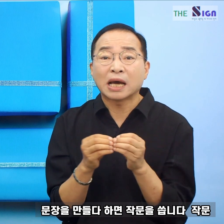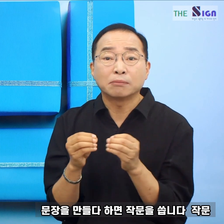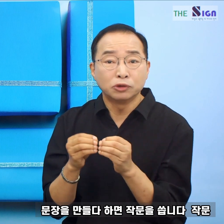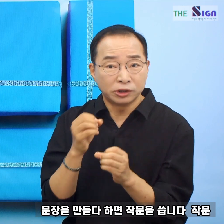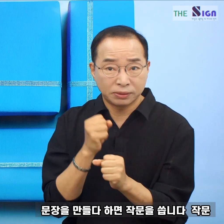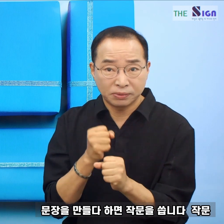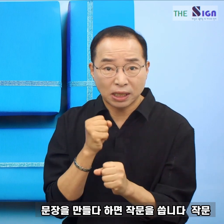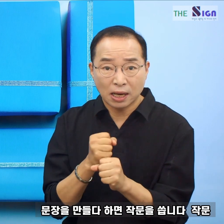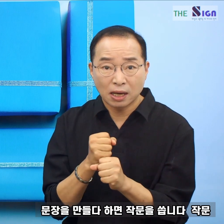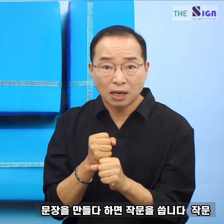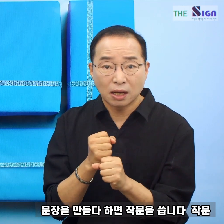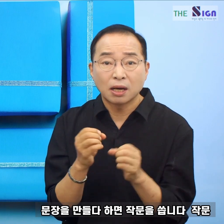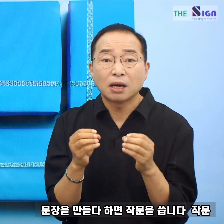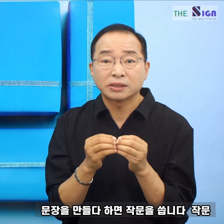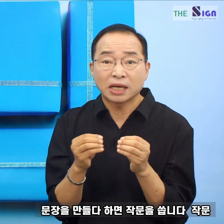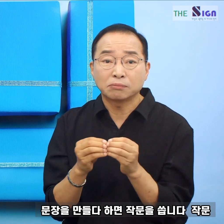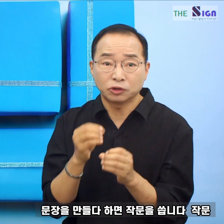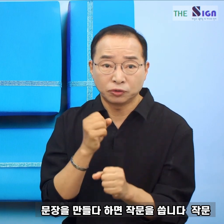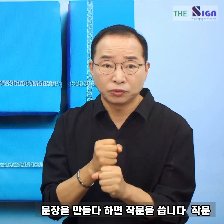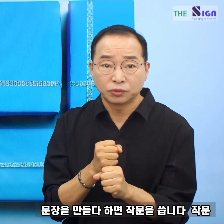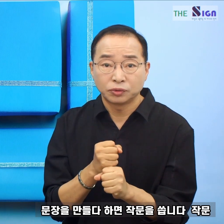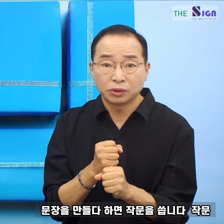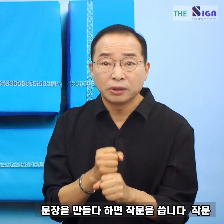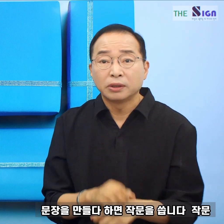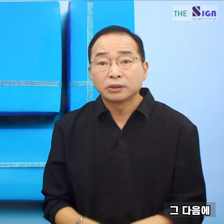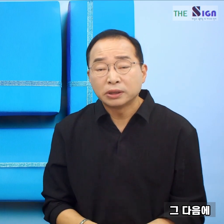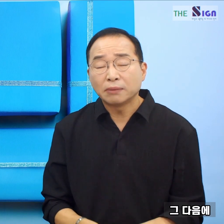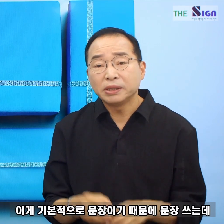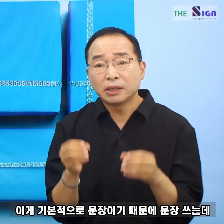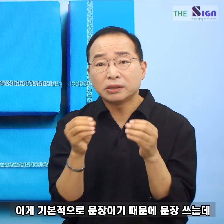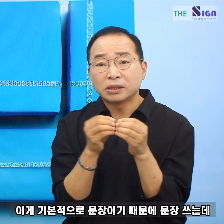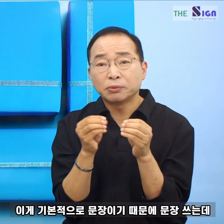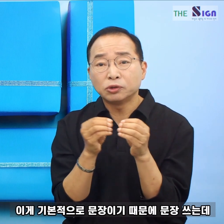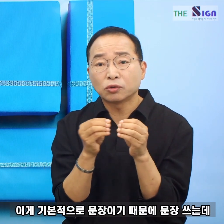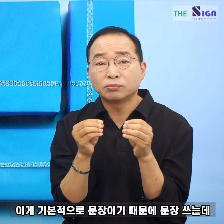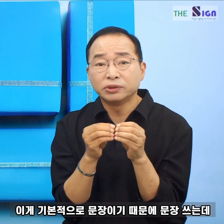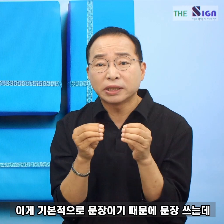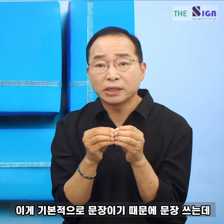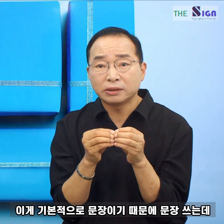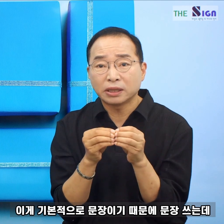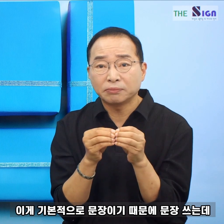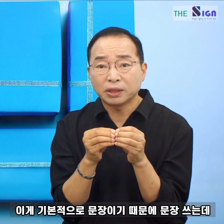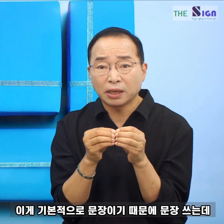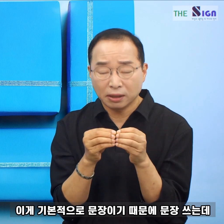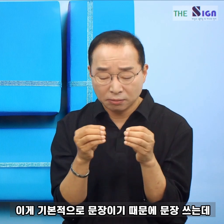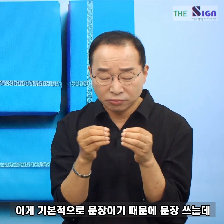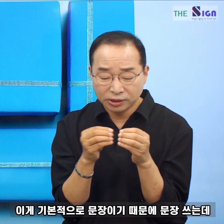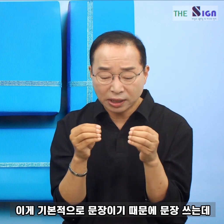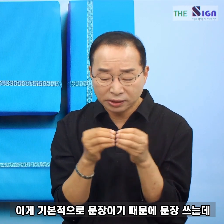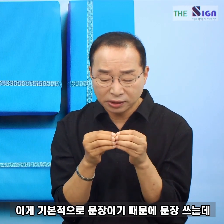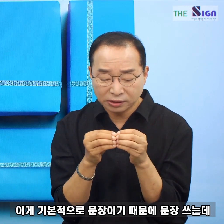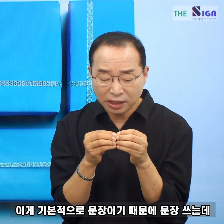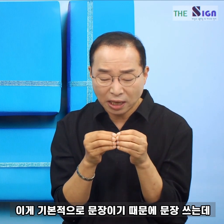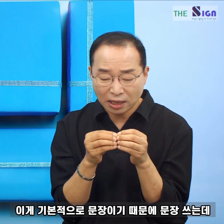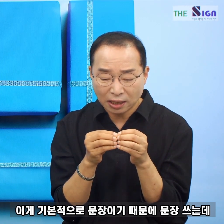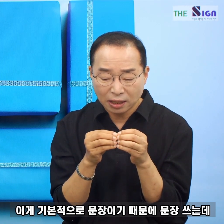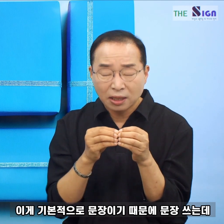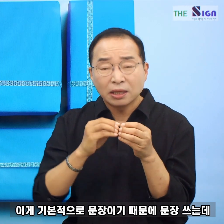장문을 씁니다. 장문. 그 다음에 이게 이제 기본적으로 문장이기 때문에 문장 쓰는데 이건